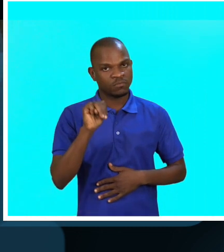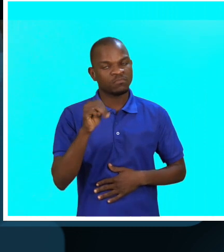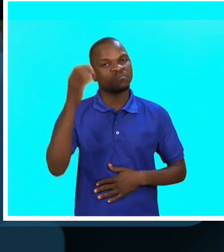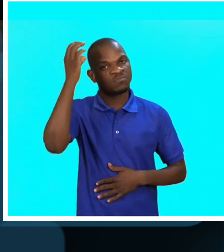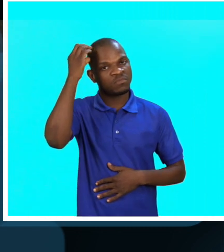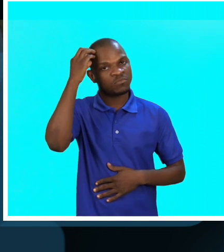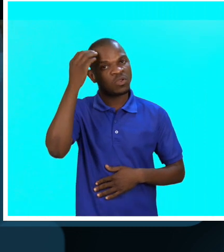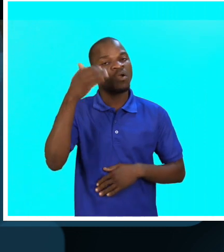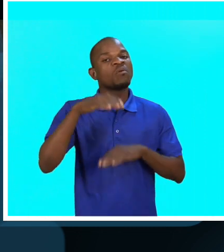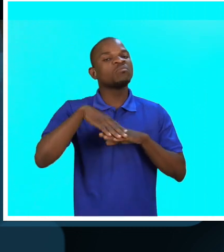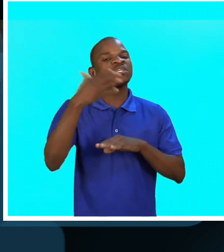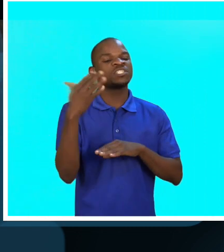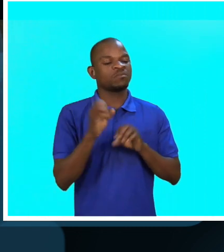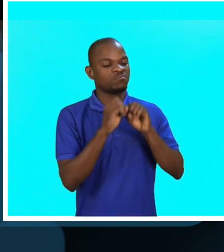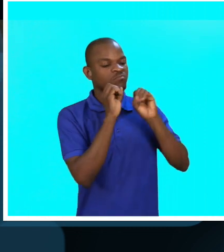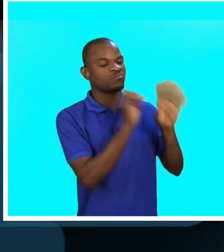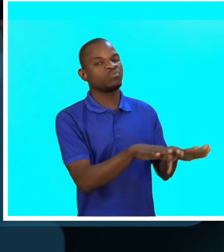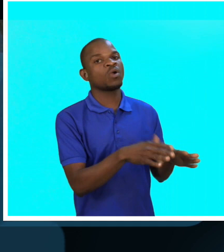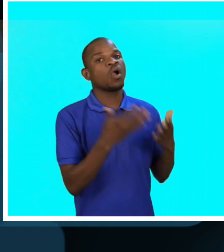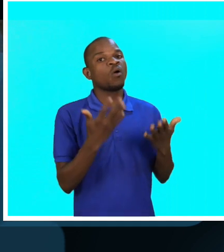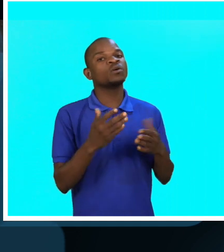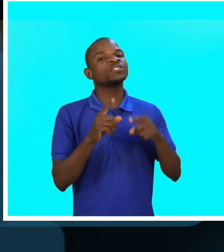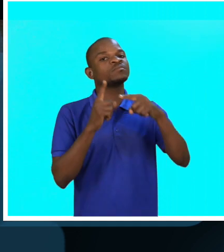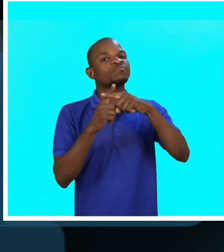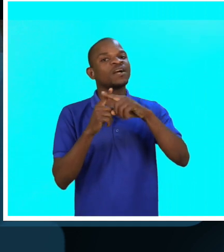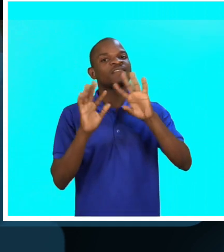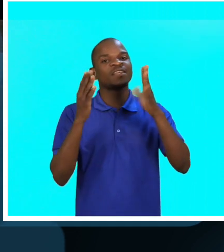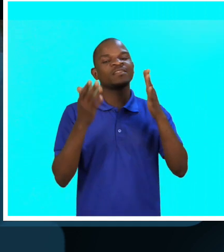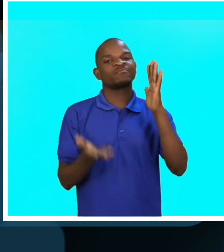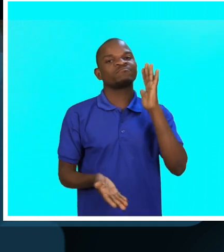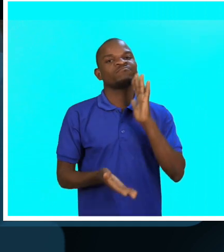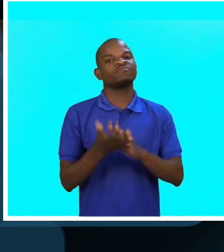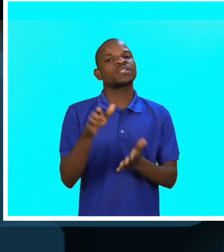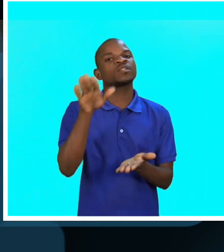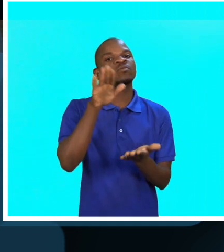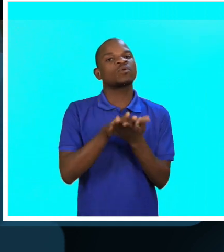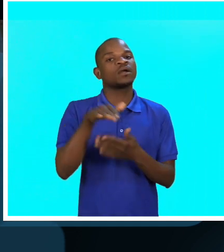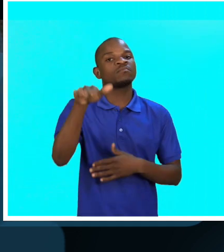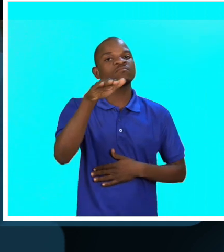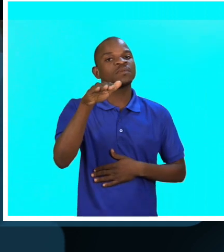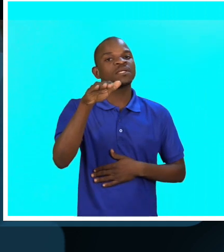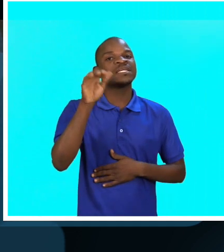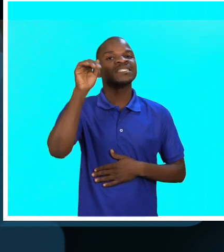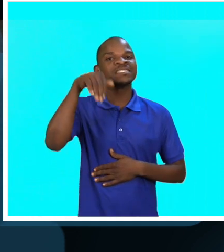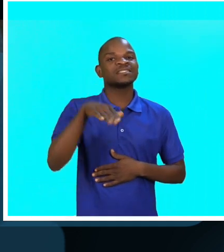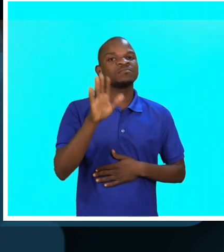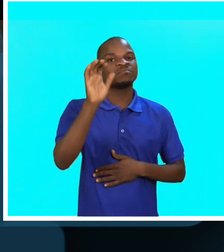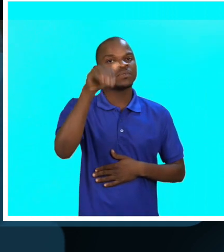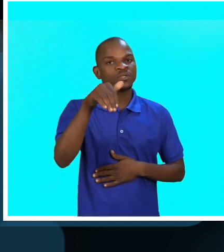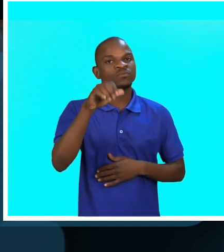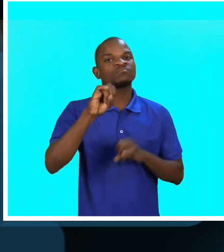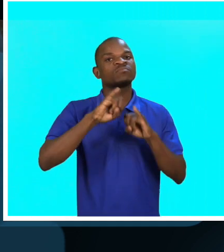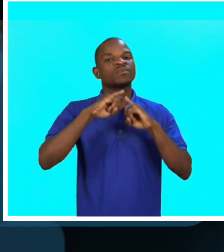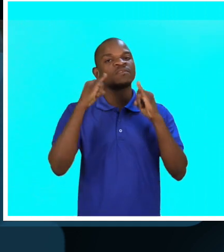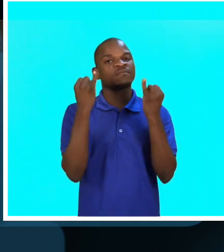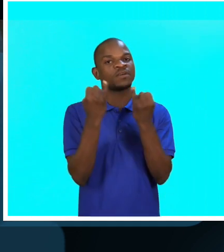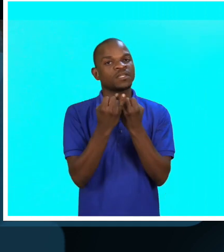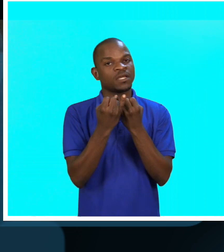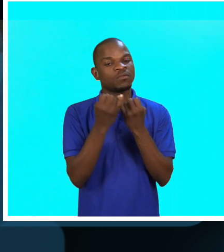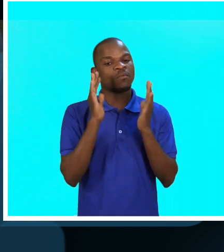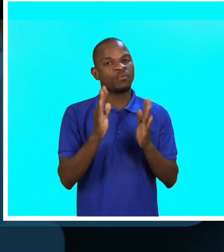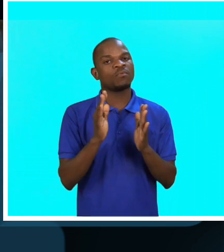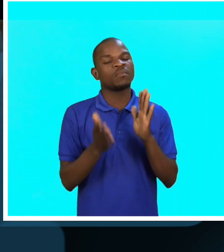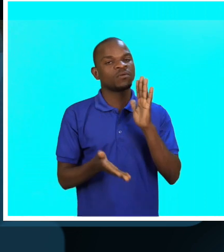são crianças abandonadas. Hoje, o Mais Vida vem no bairro do Zimpeto, concretamente na obra Dom